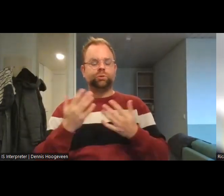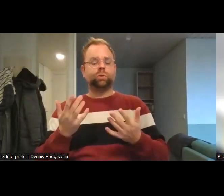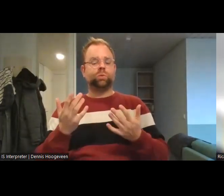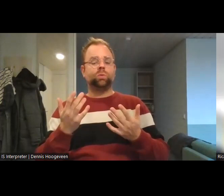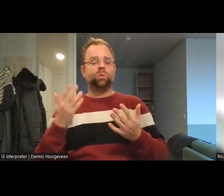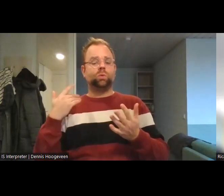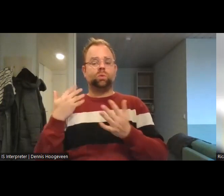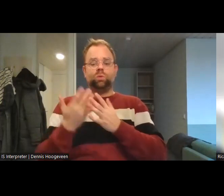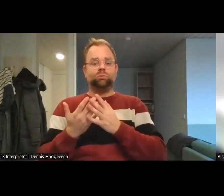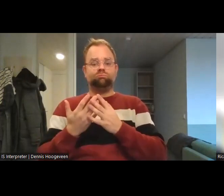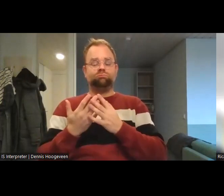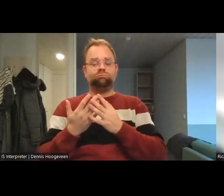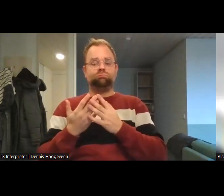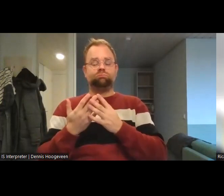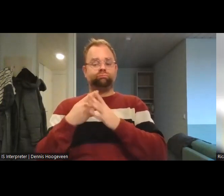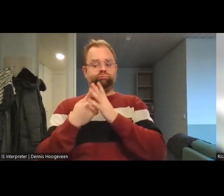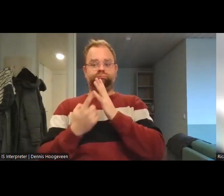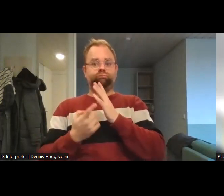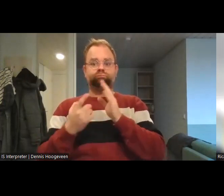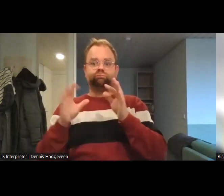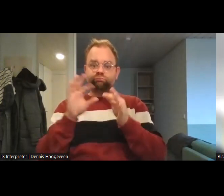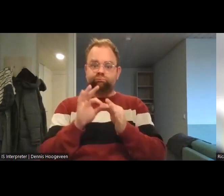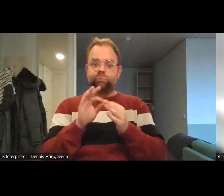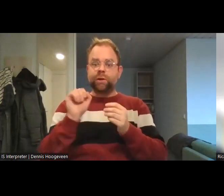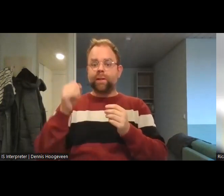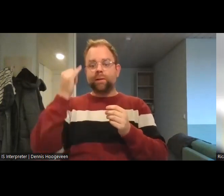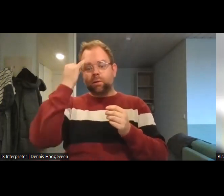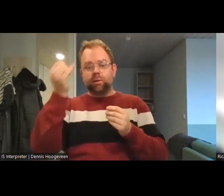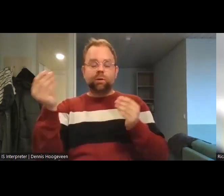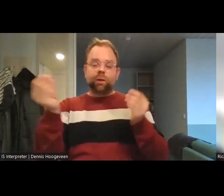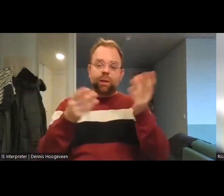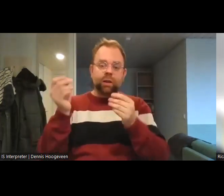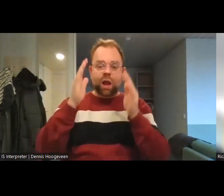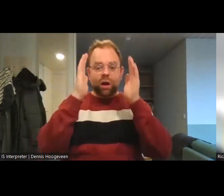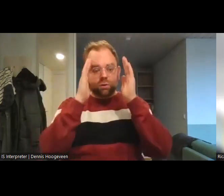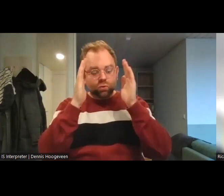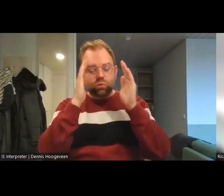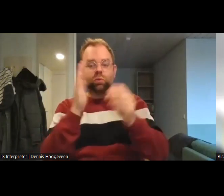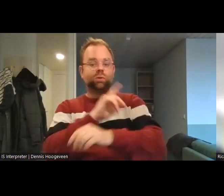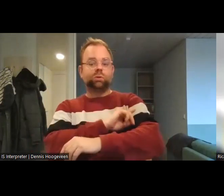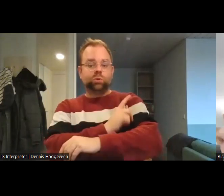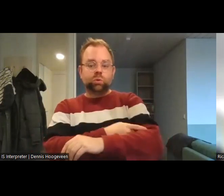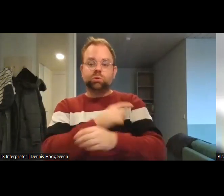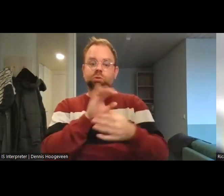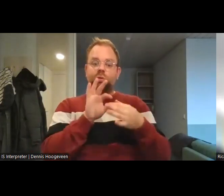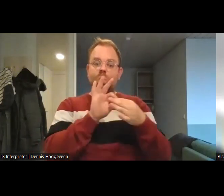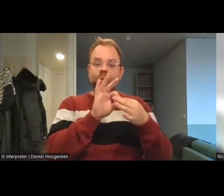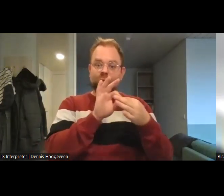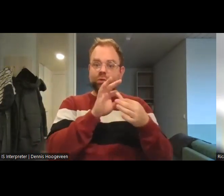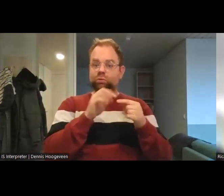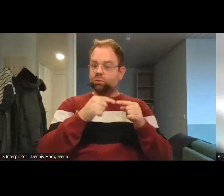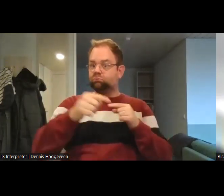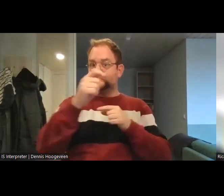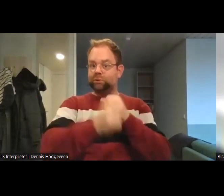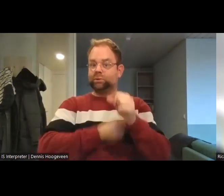l'attention des ressources, la collaboration dans les ans à venir, mais nous l'avons circulé avec cet